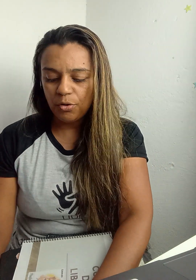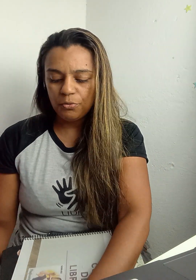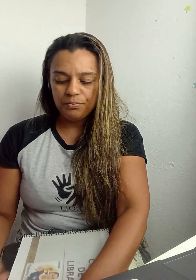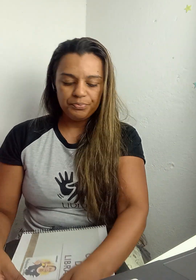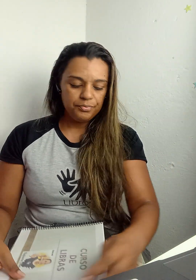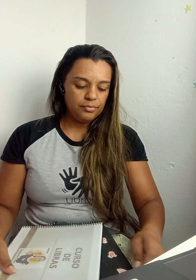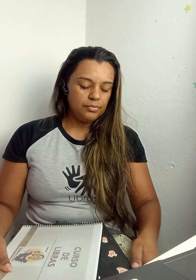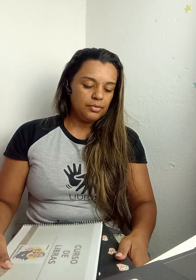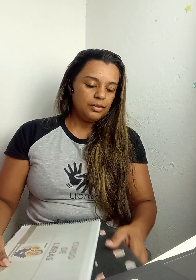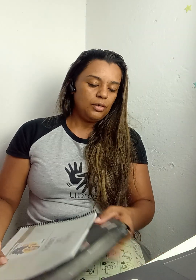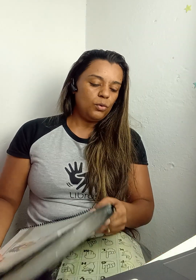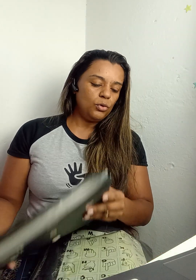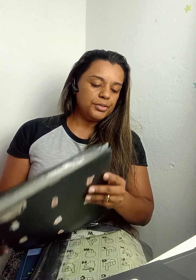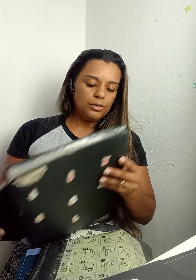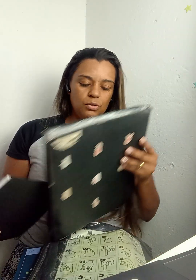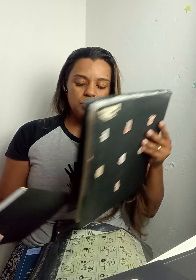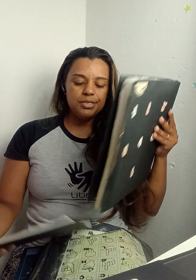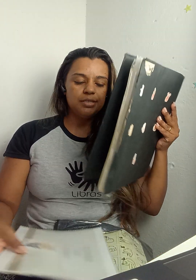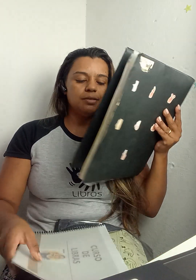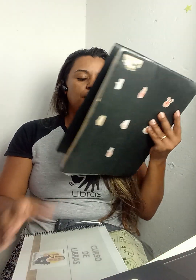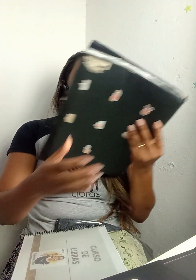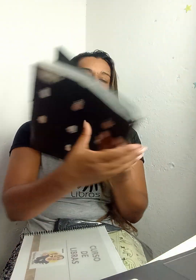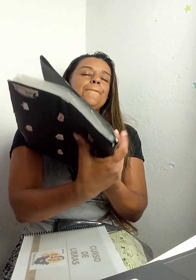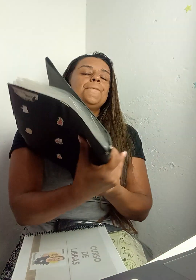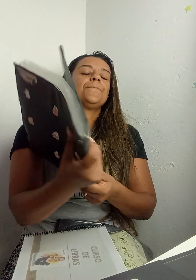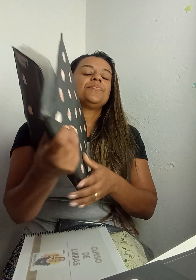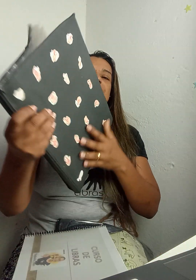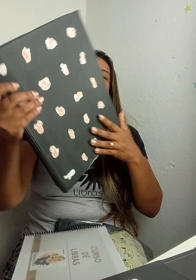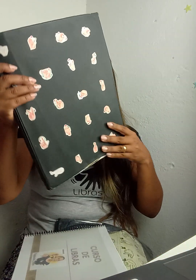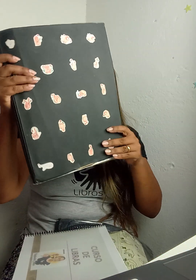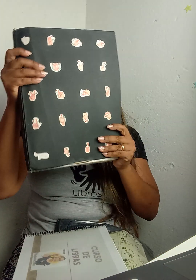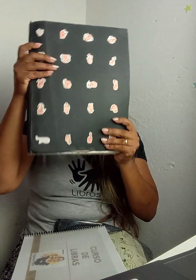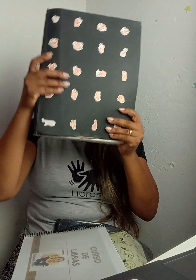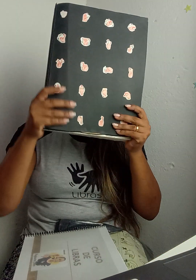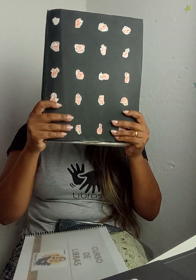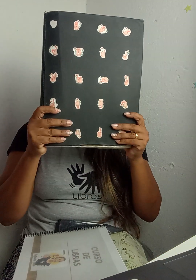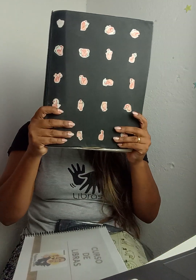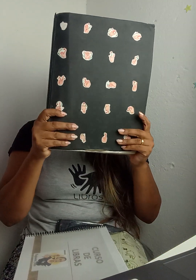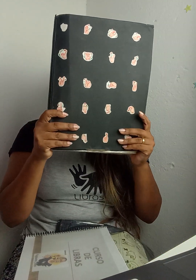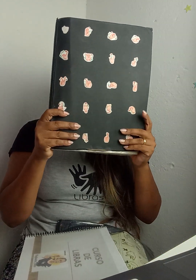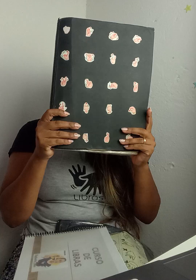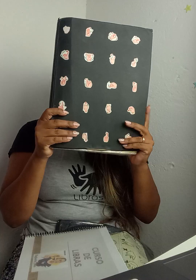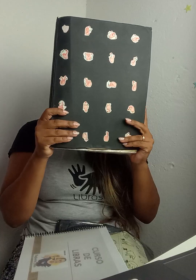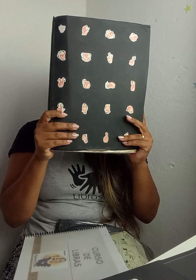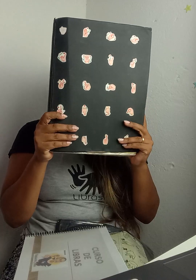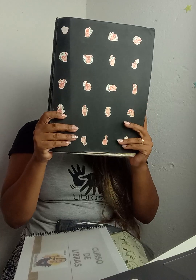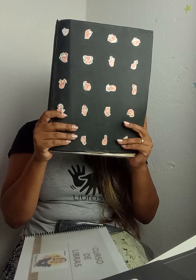bom? Outra coisa. Separa uma pasta dessa ou compra,